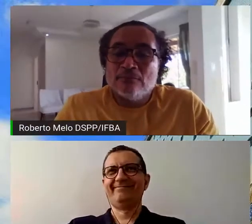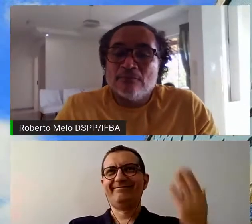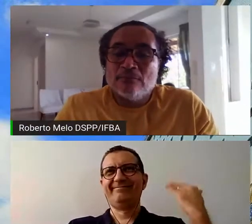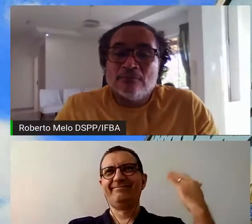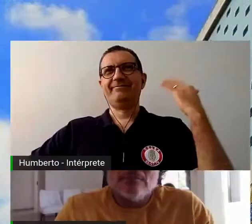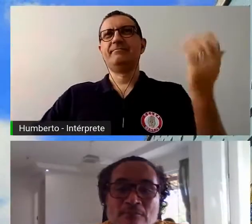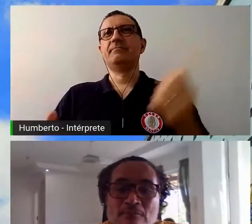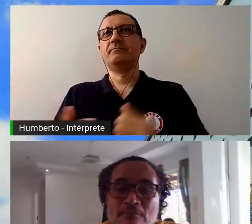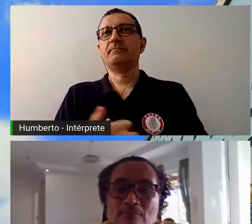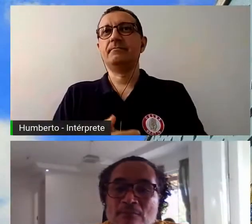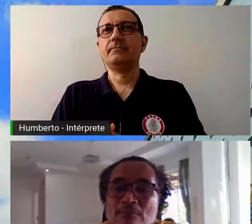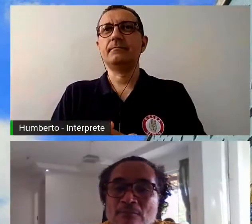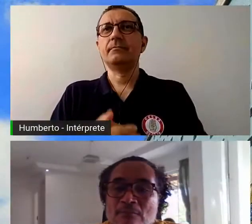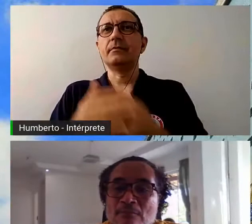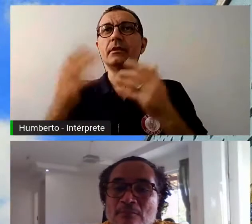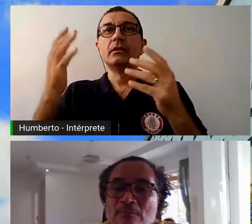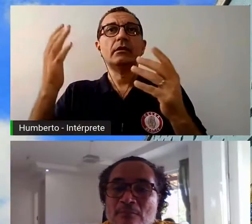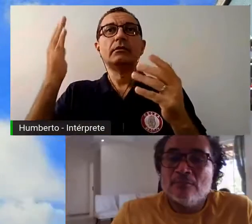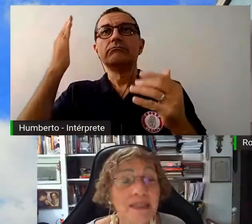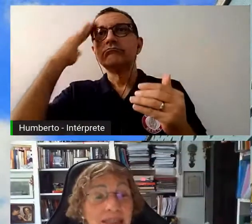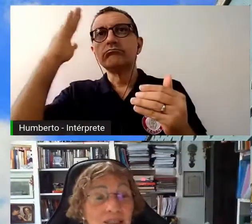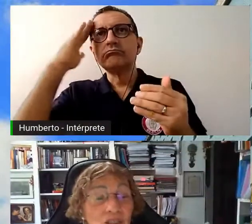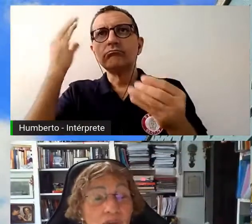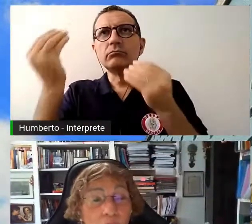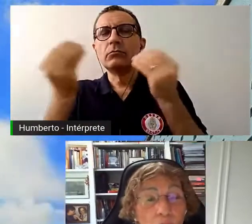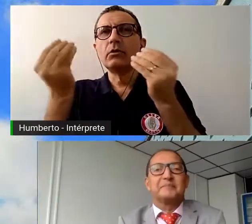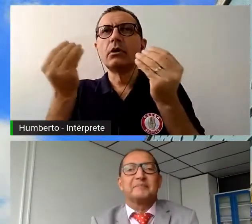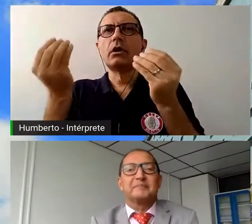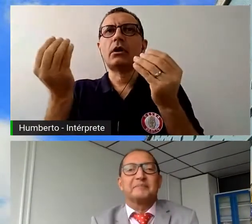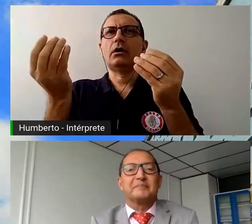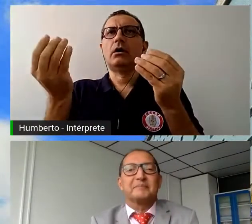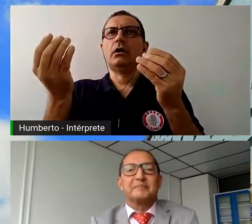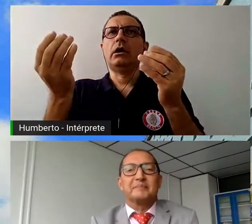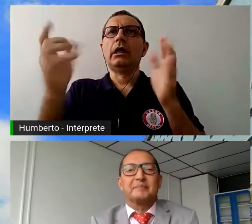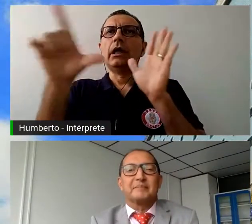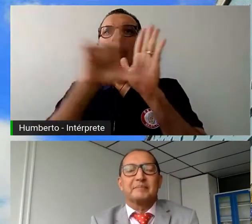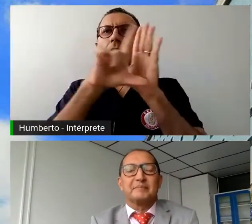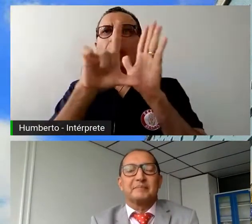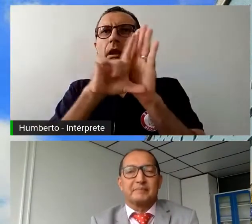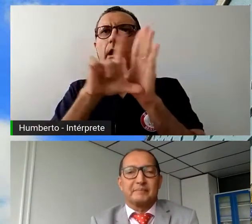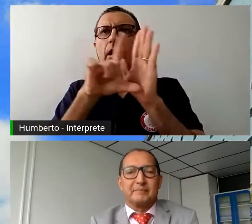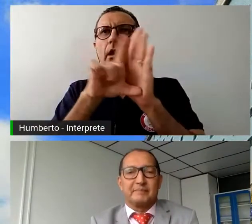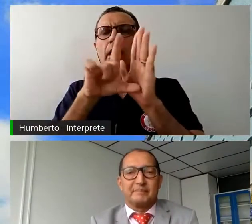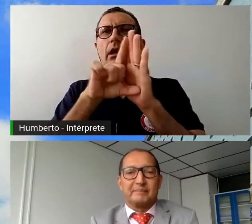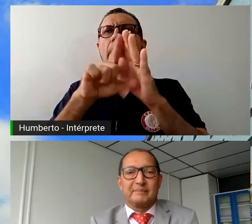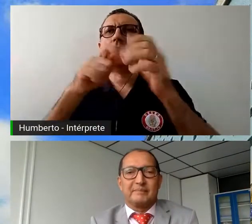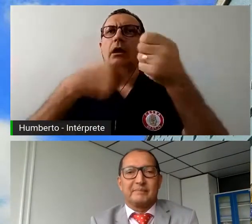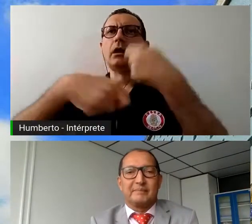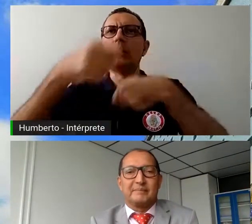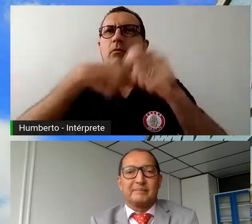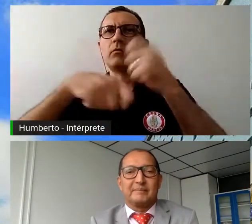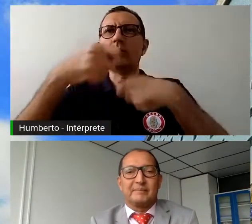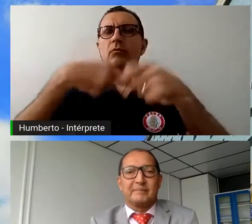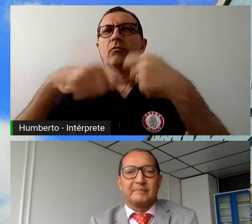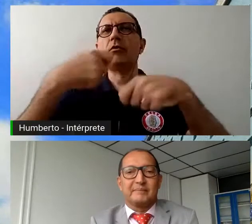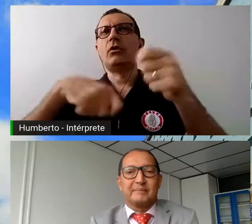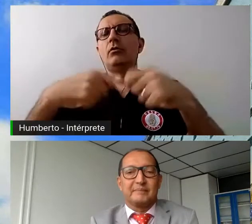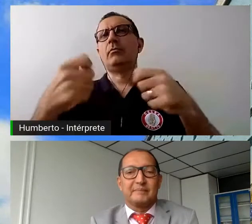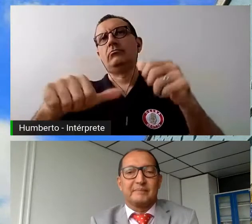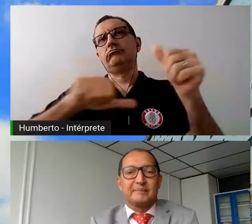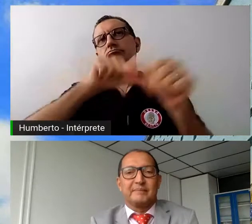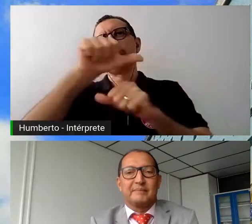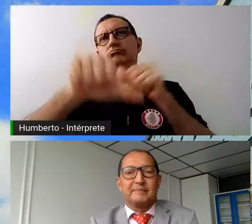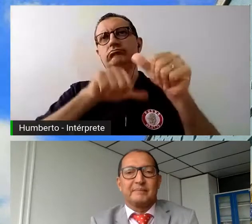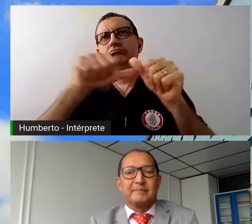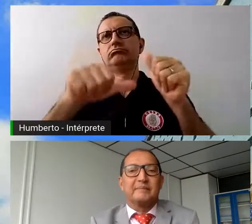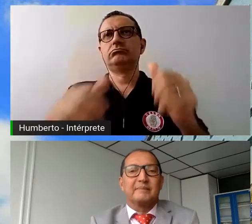entender o que era e para entender o que a reforma administrativa e outras reformas em curso significavam, né? Então, não é de espantar